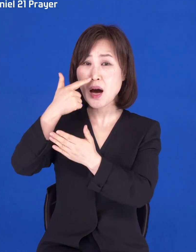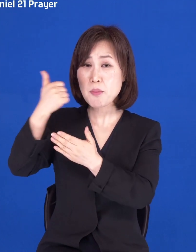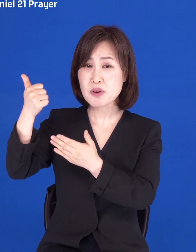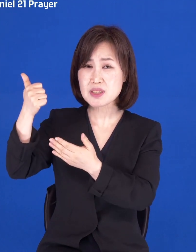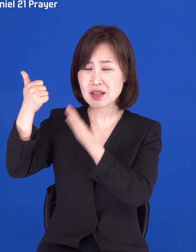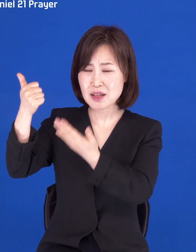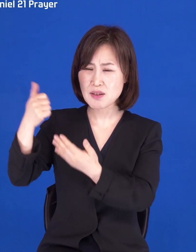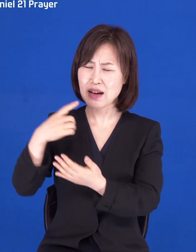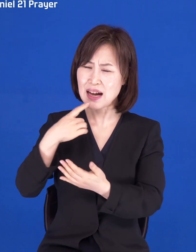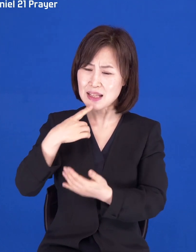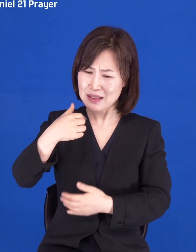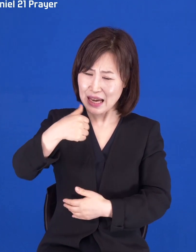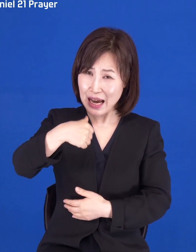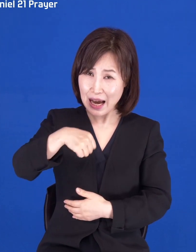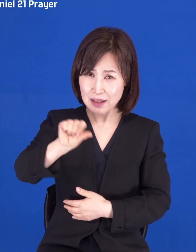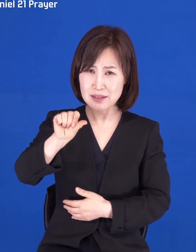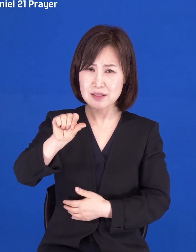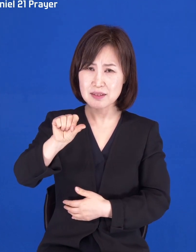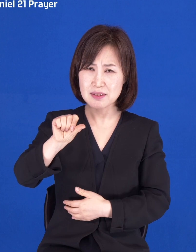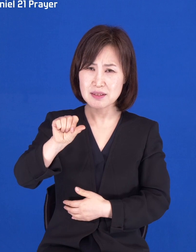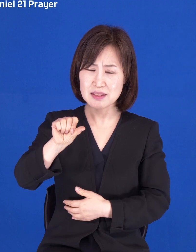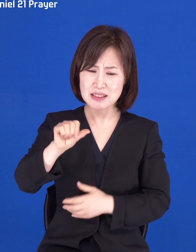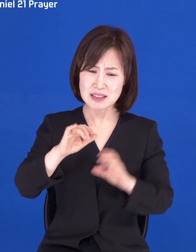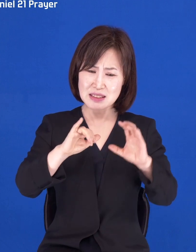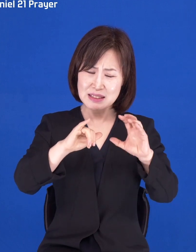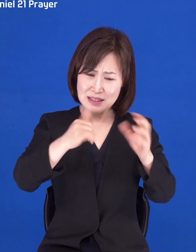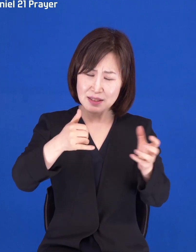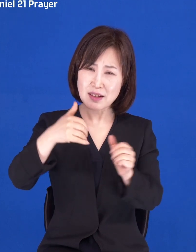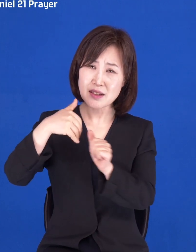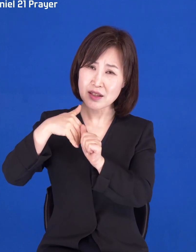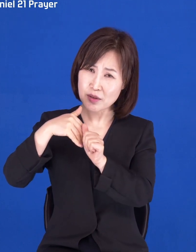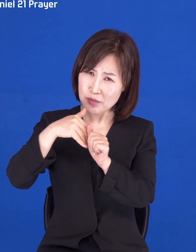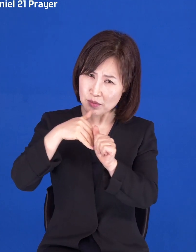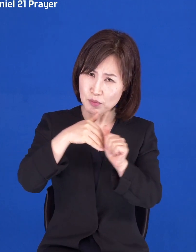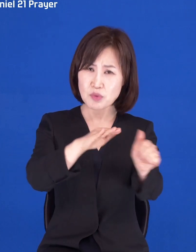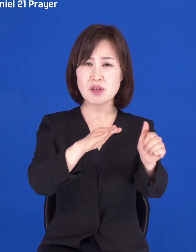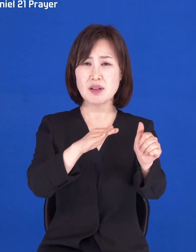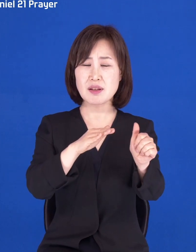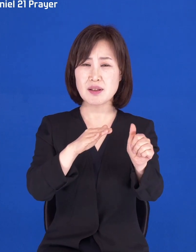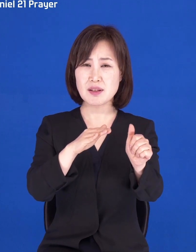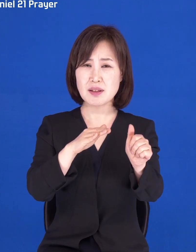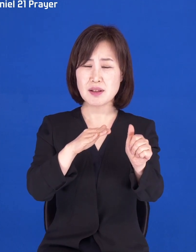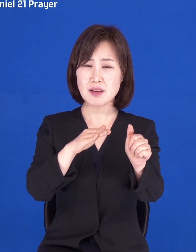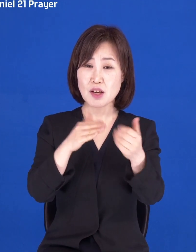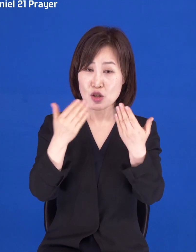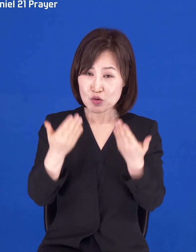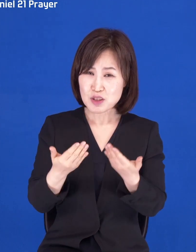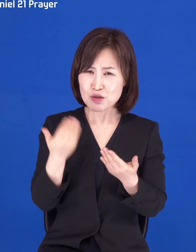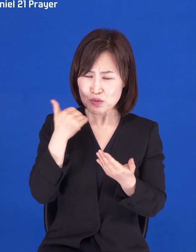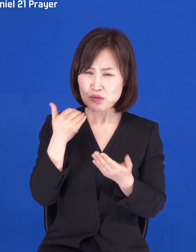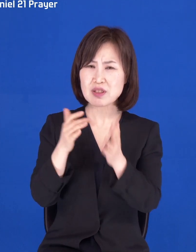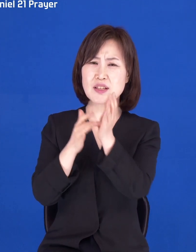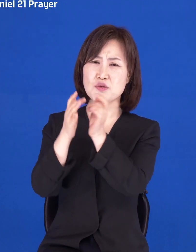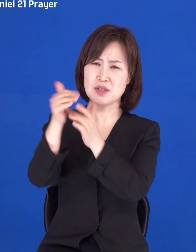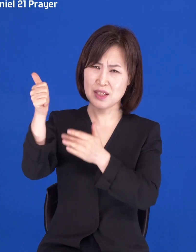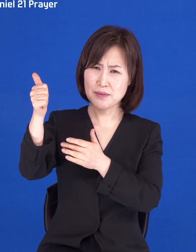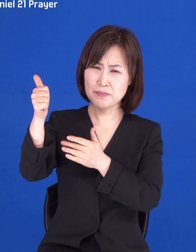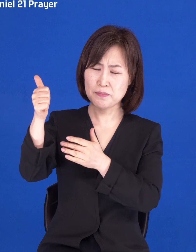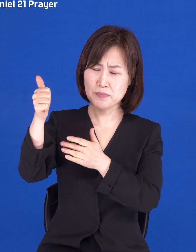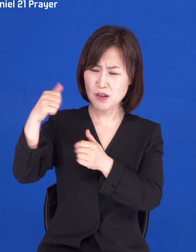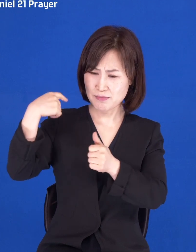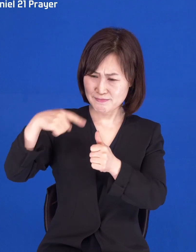하나밖에 없는 외아들을 이 땅 가운데 보내주셨다고, 그분이 예수님이라고